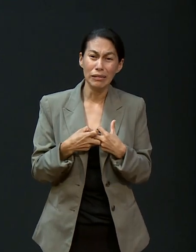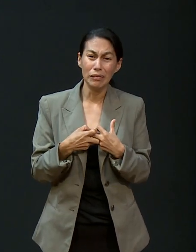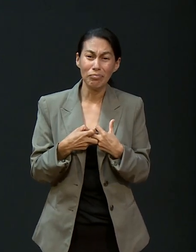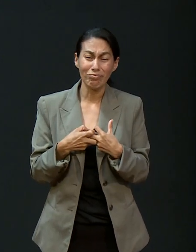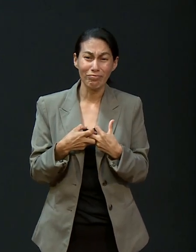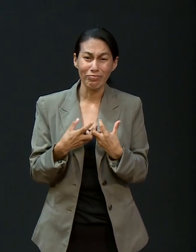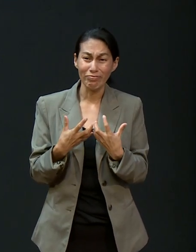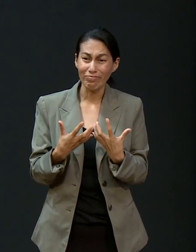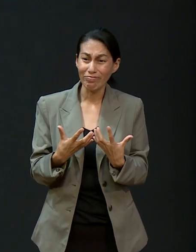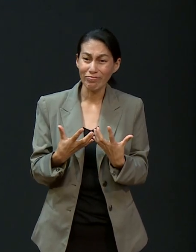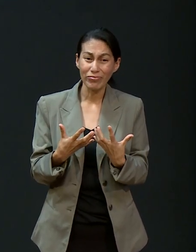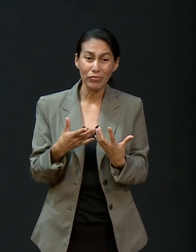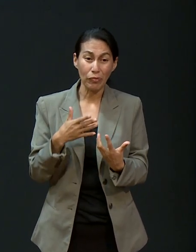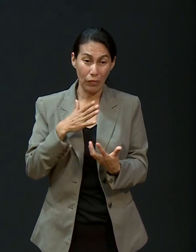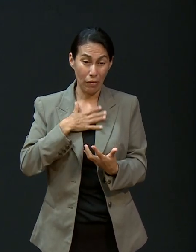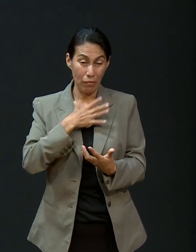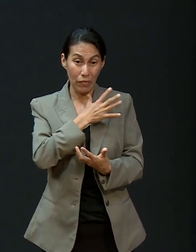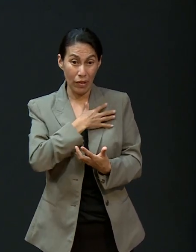Desesperada.